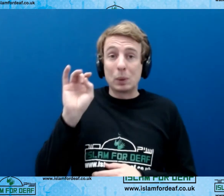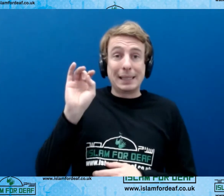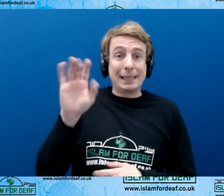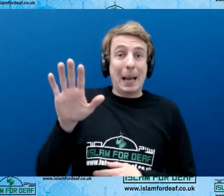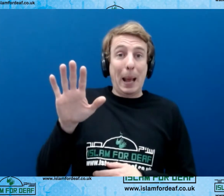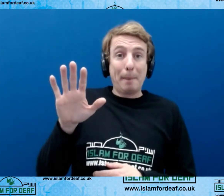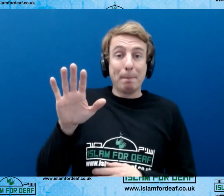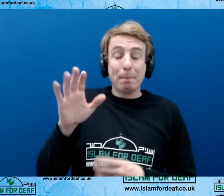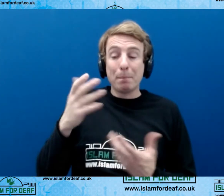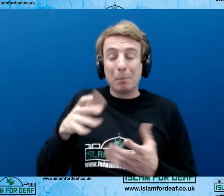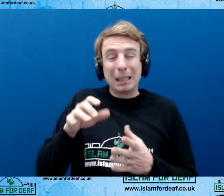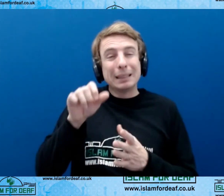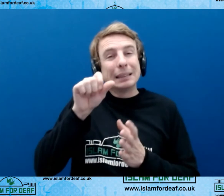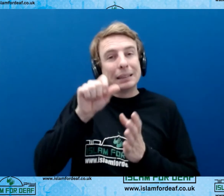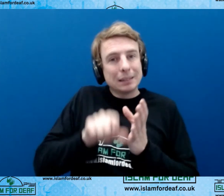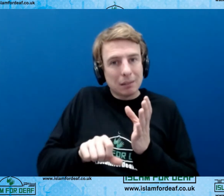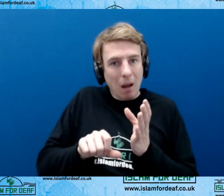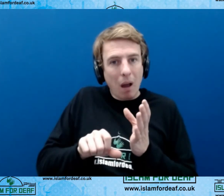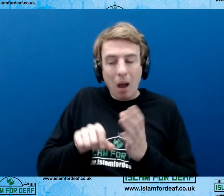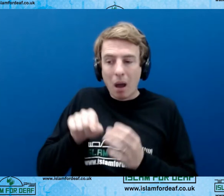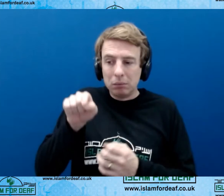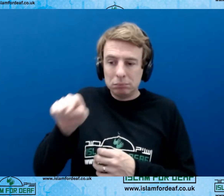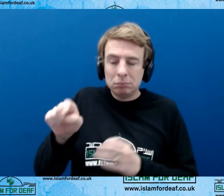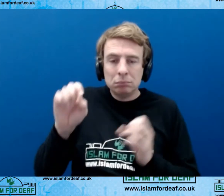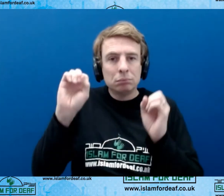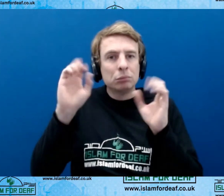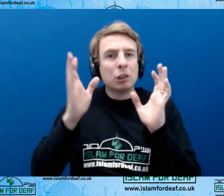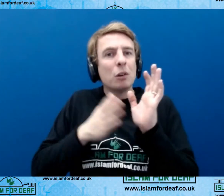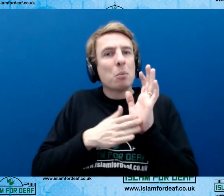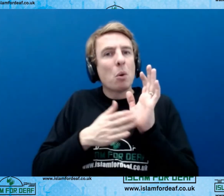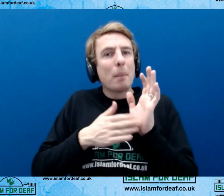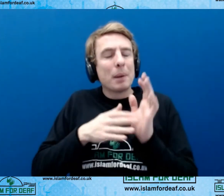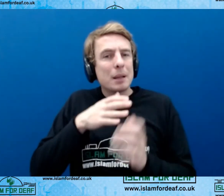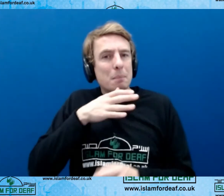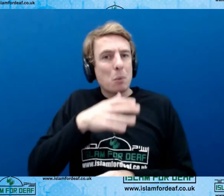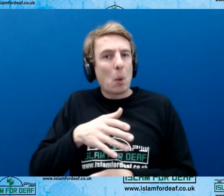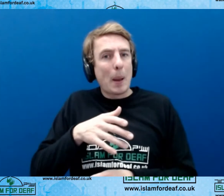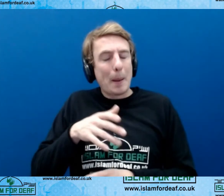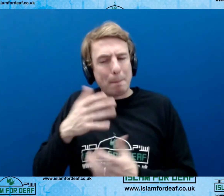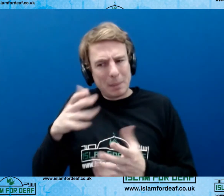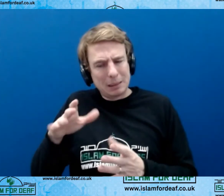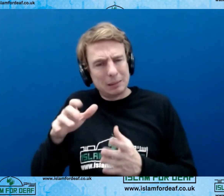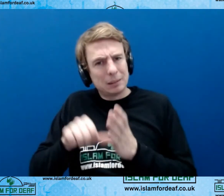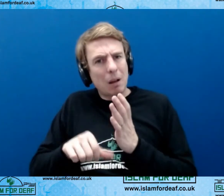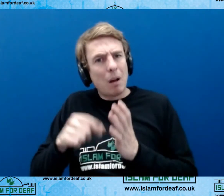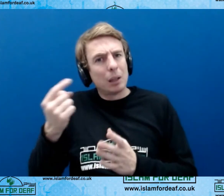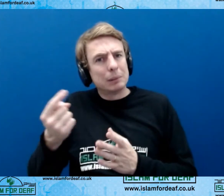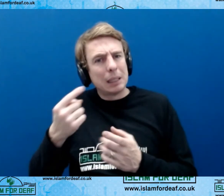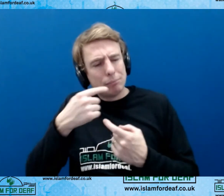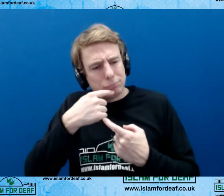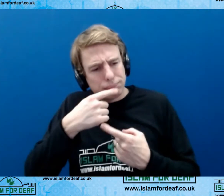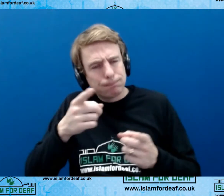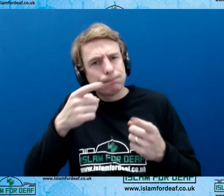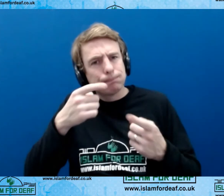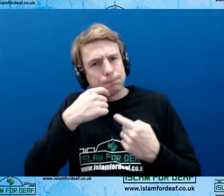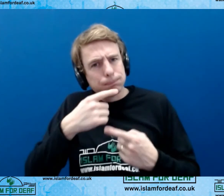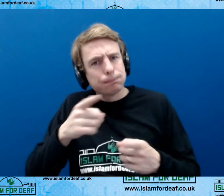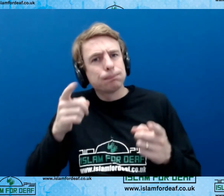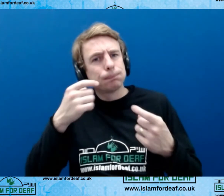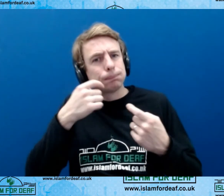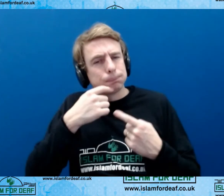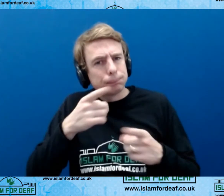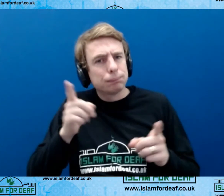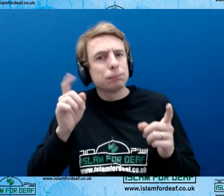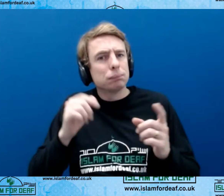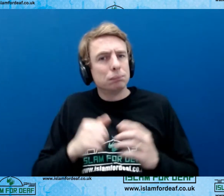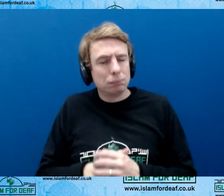blessings be upon him. ثم رجل وامرأة أسلمت خديجة زوجته رضي الله عنها. And then a man